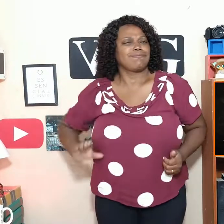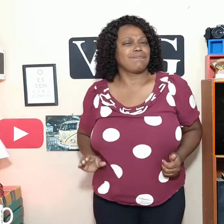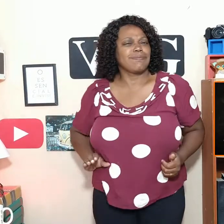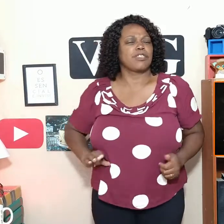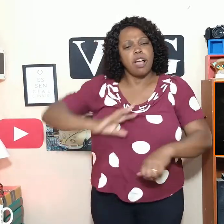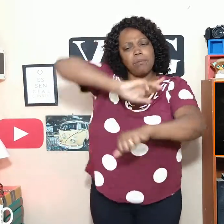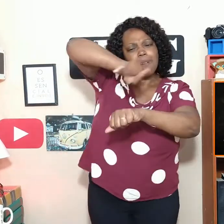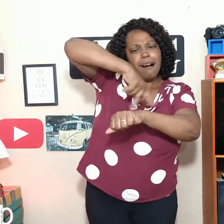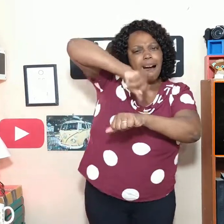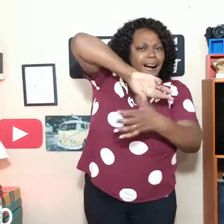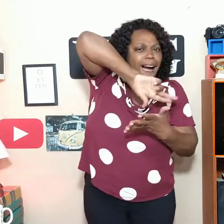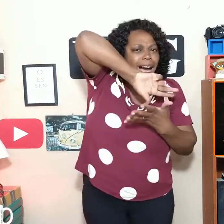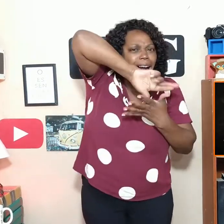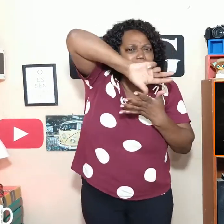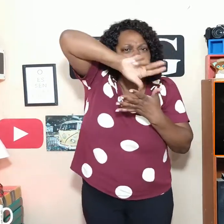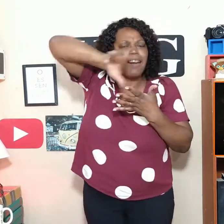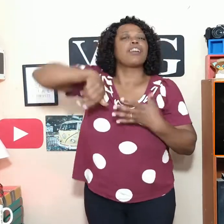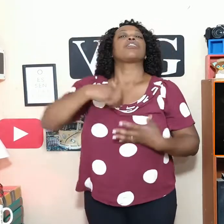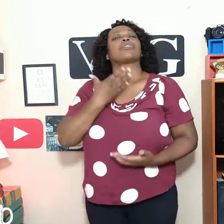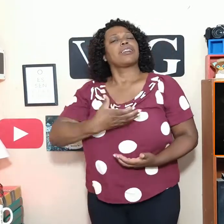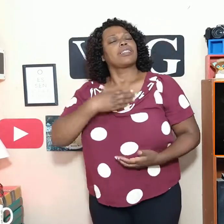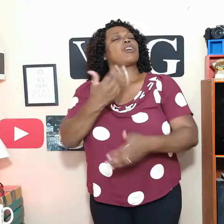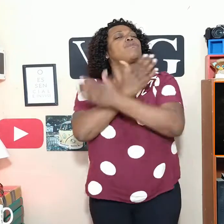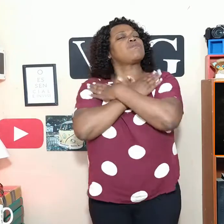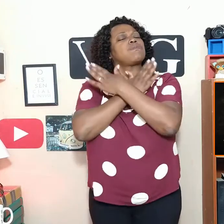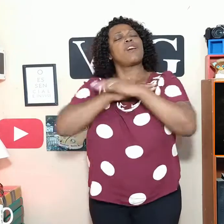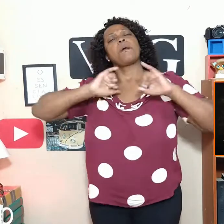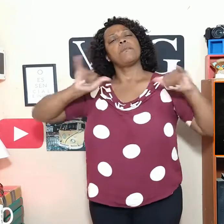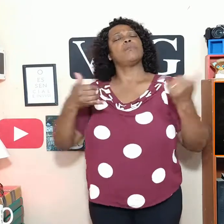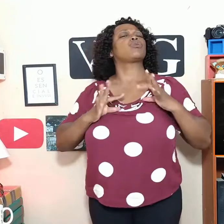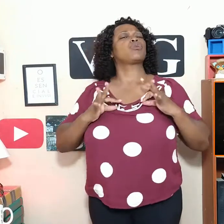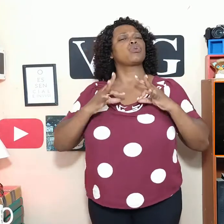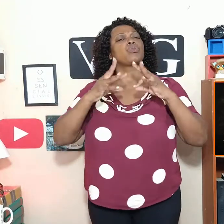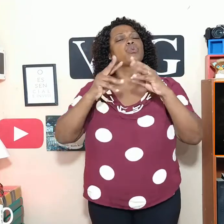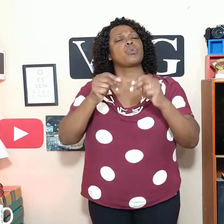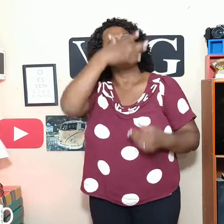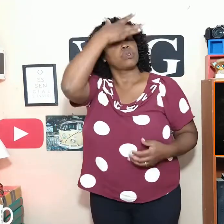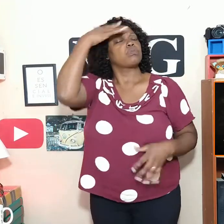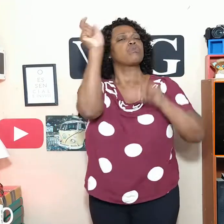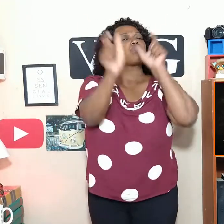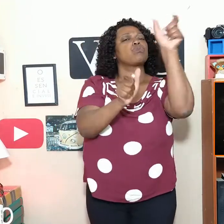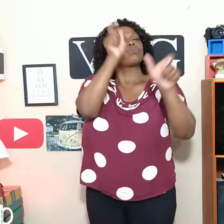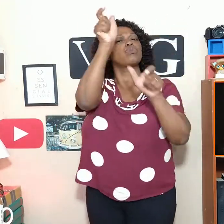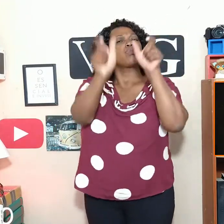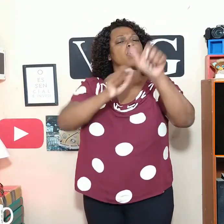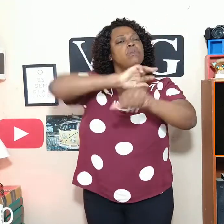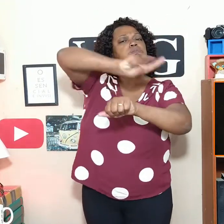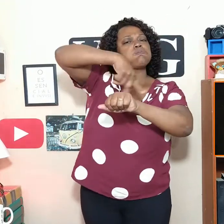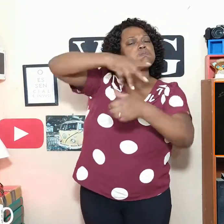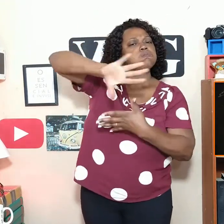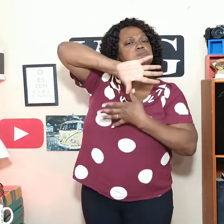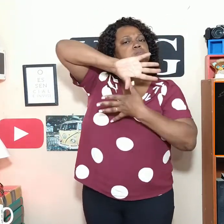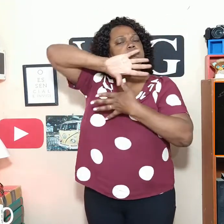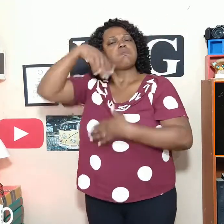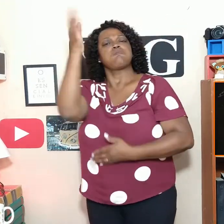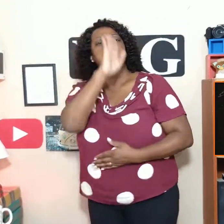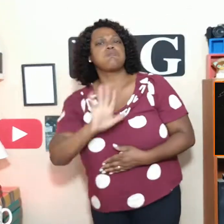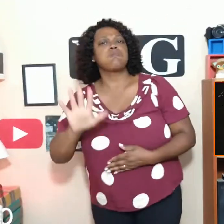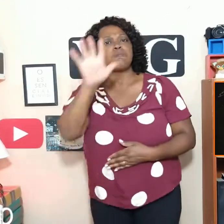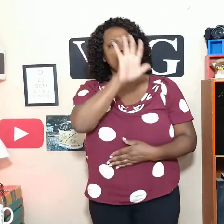Cristo. Na maioria dos países, o Natal também é um feriado, aproveitado por toda a população. É o caso de todos os países americanos e do